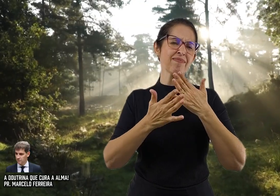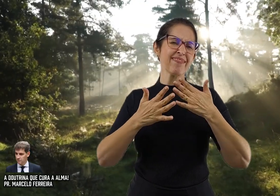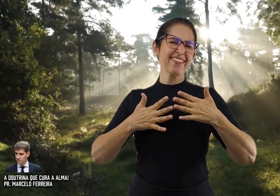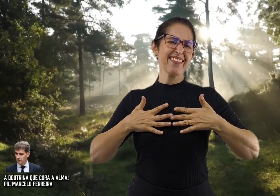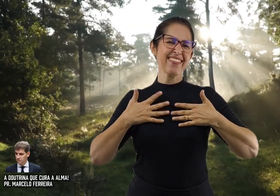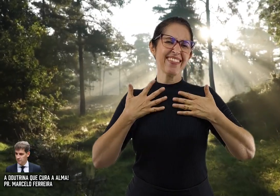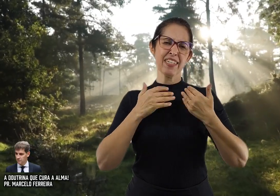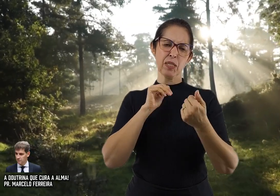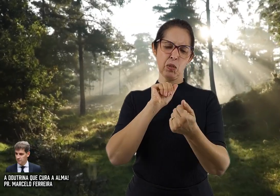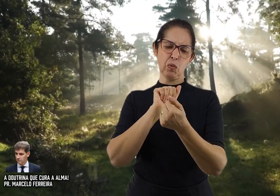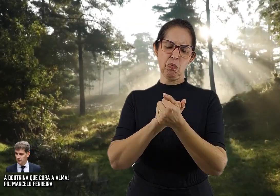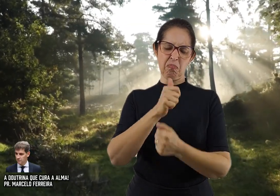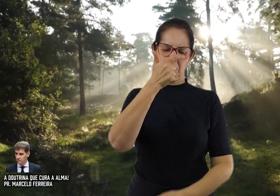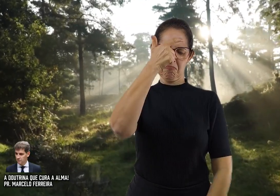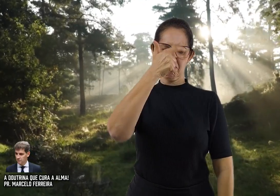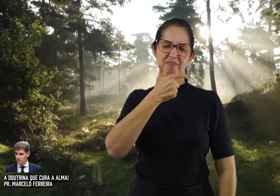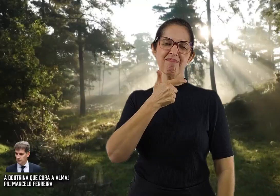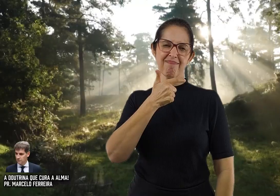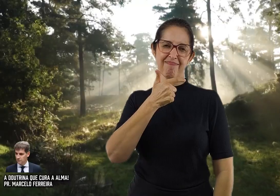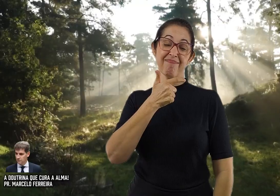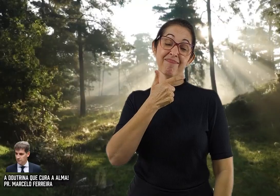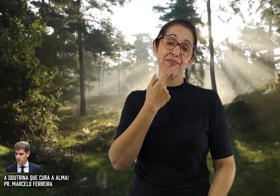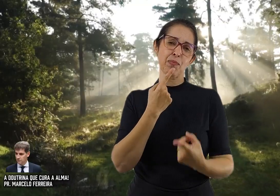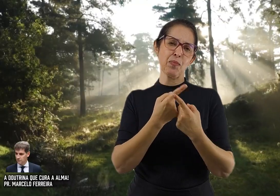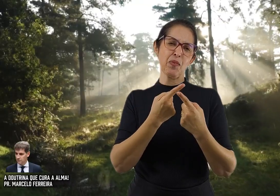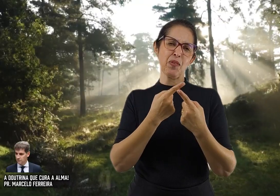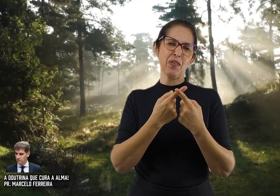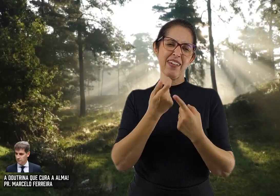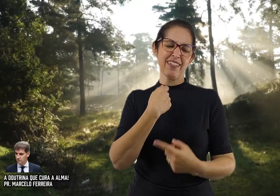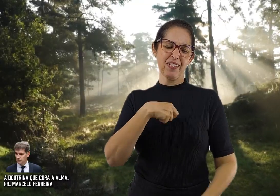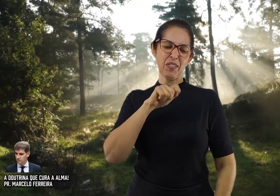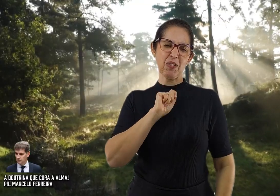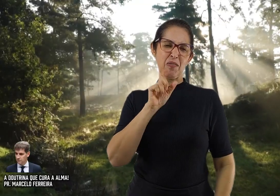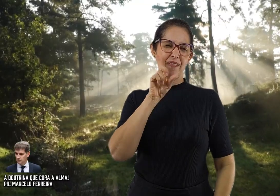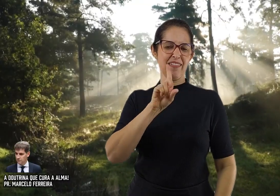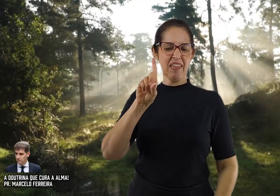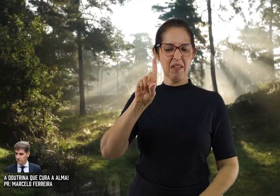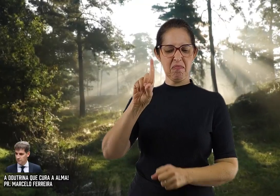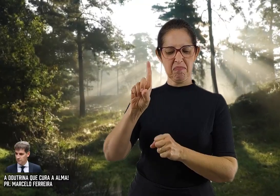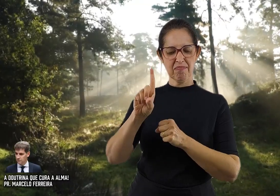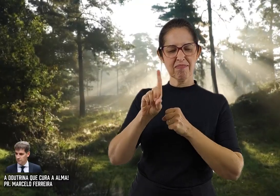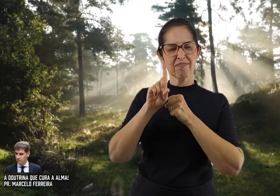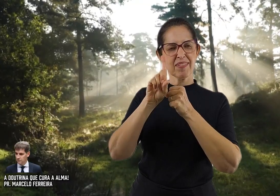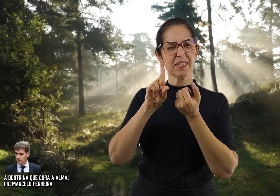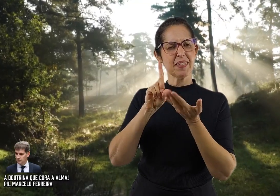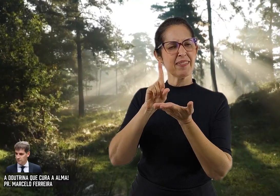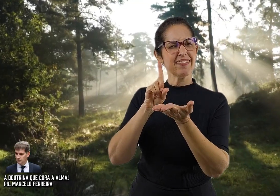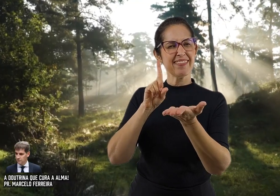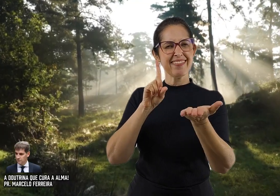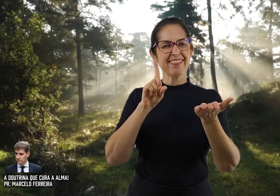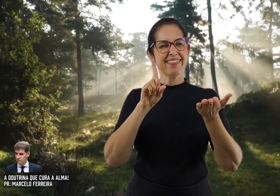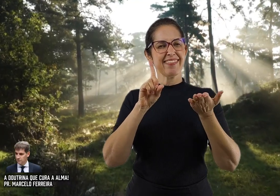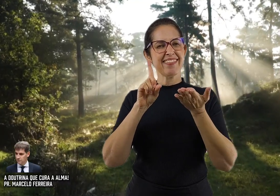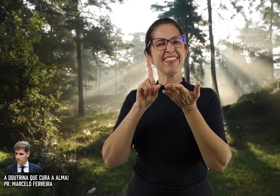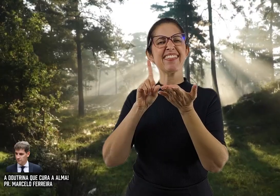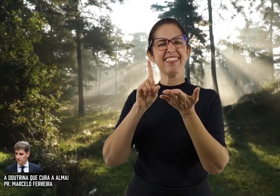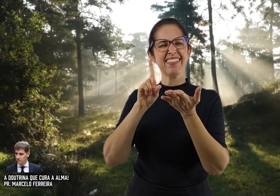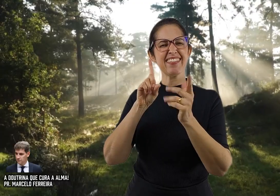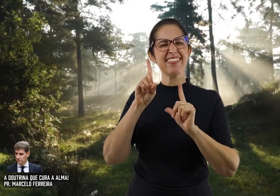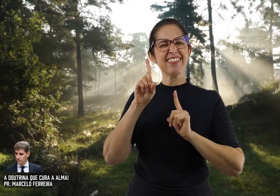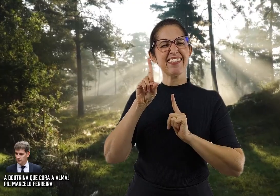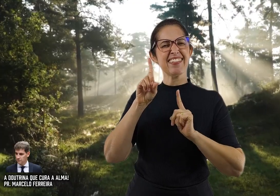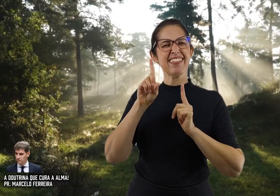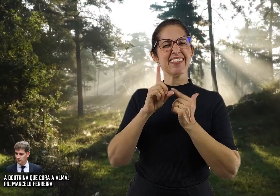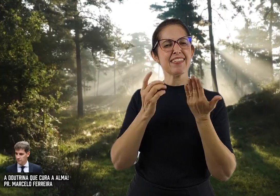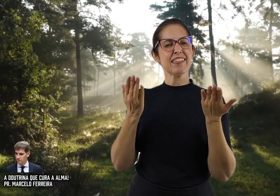Alegrai-vos na minha presença, porque eu sou o vosso Deus Todo-Poderoso, que